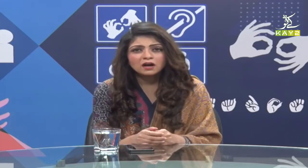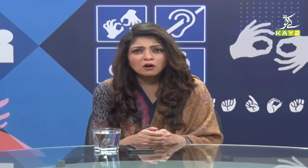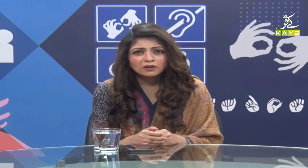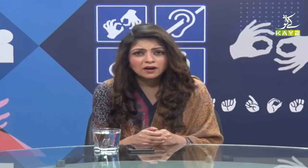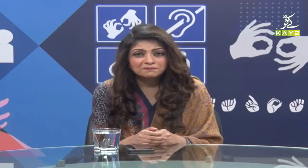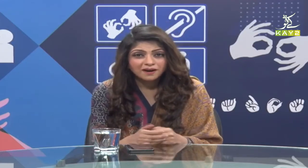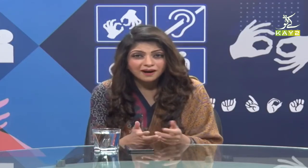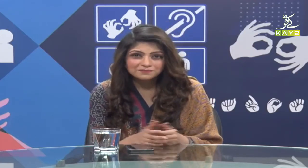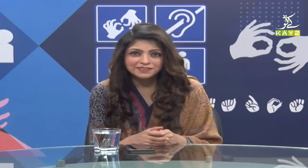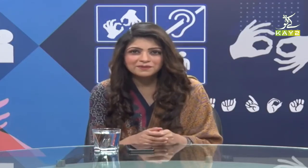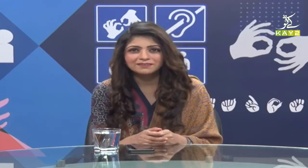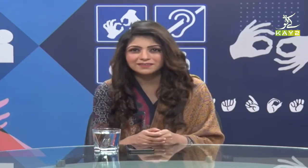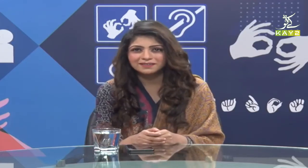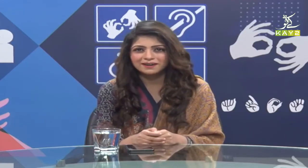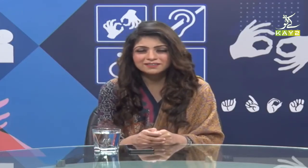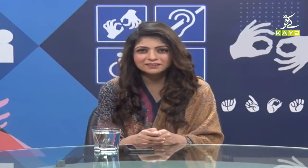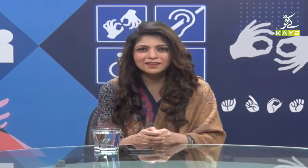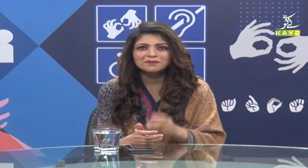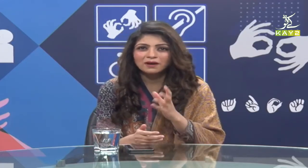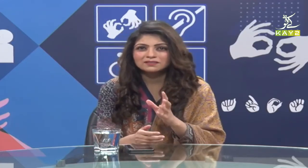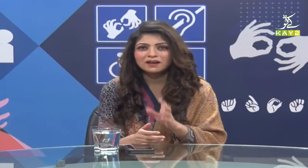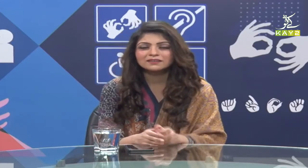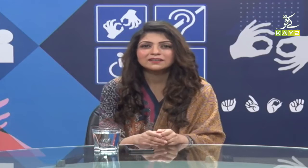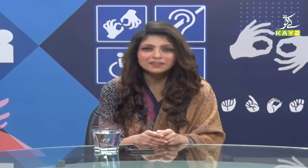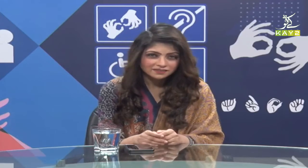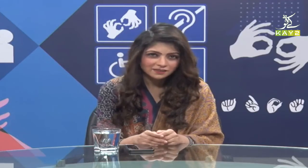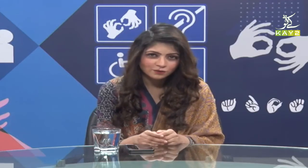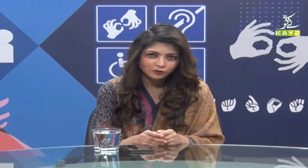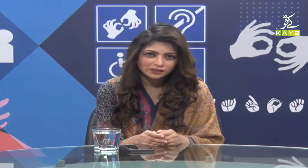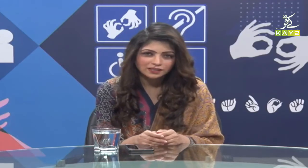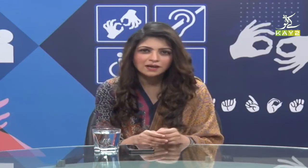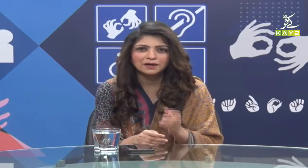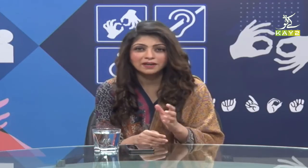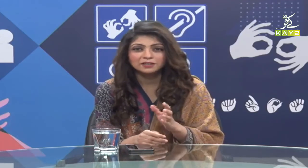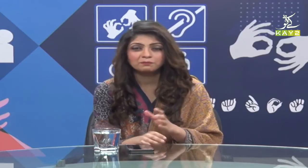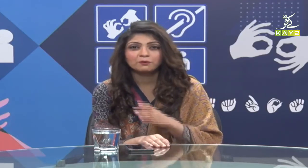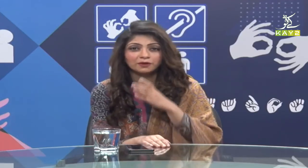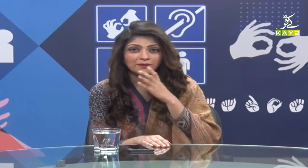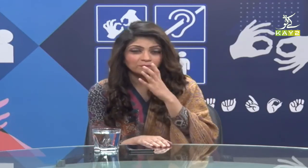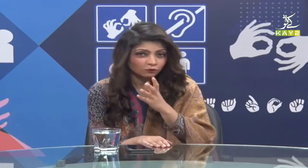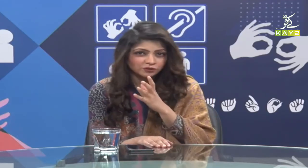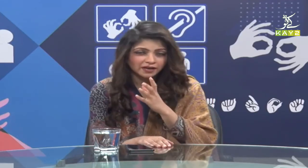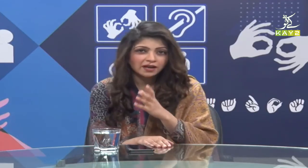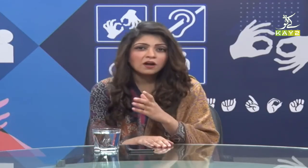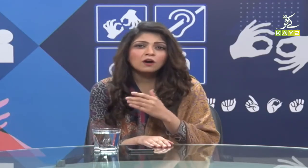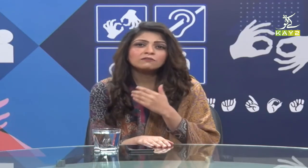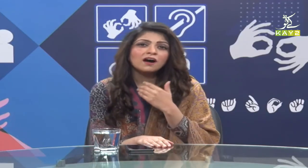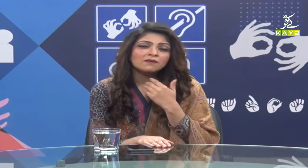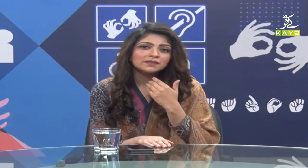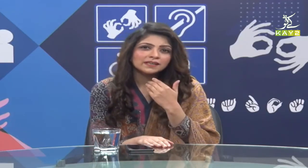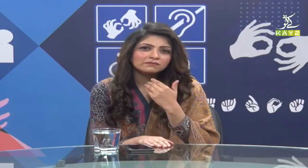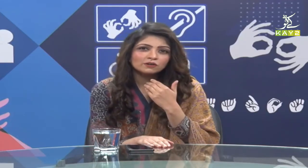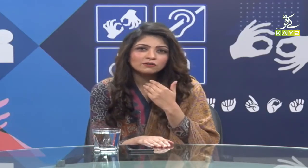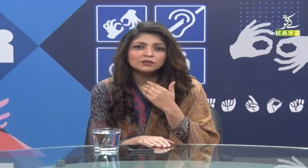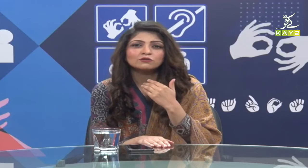हुआ। और अब आप ये भी अंदाज़ा लगा सकते हैं कि पाकिस्तान के किस किस कोने तक हमारा ये प्रोग्राम पहुंच रहा है और वहाँ